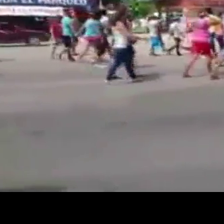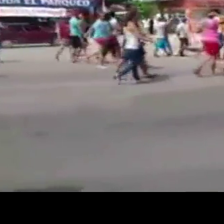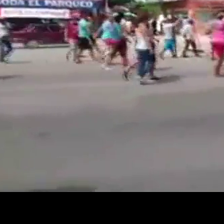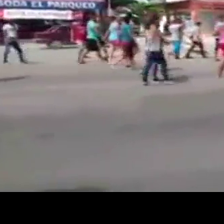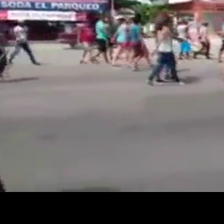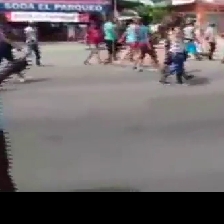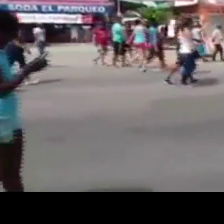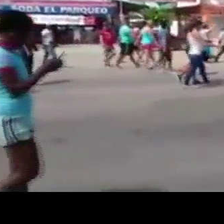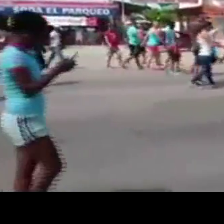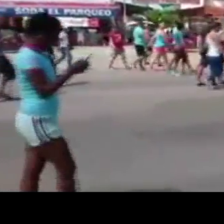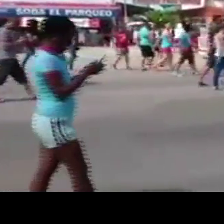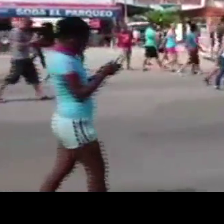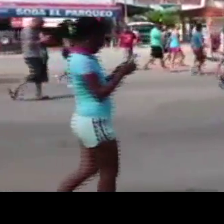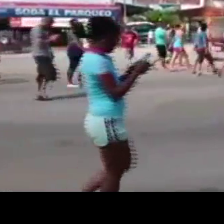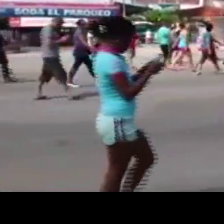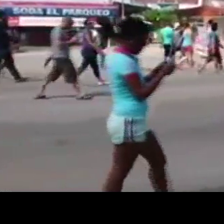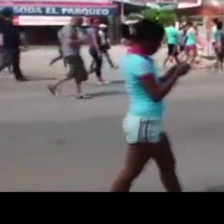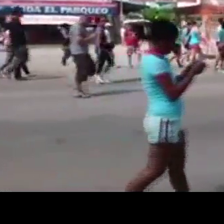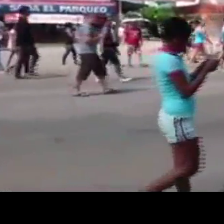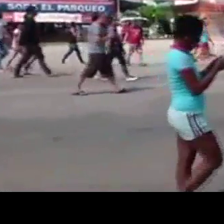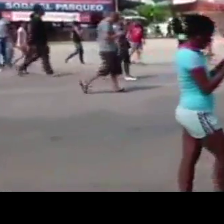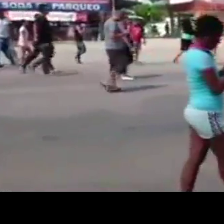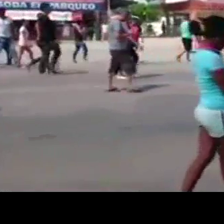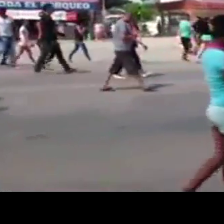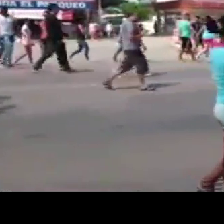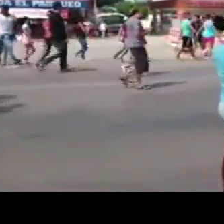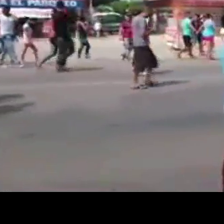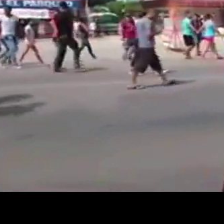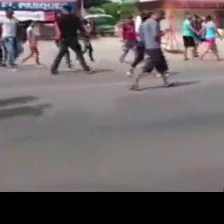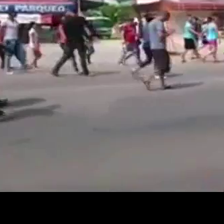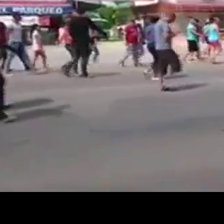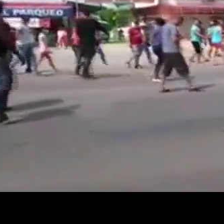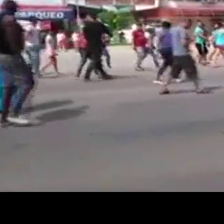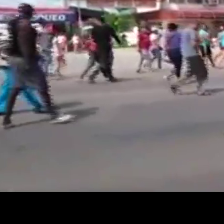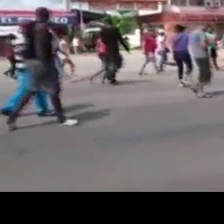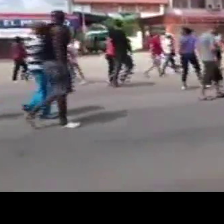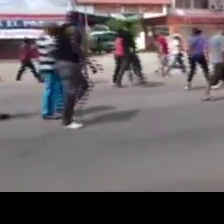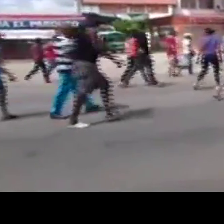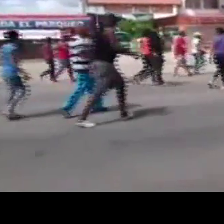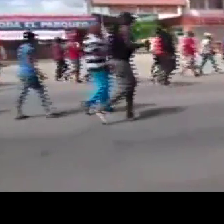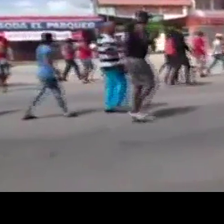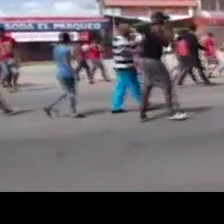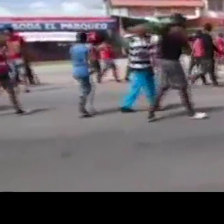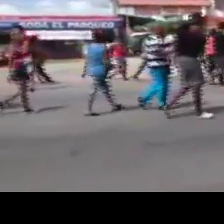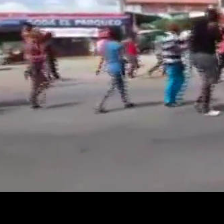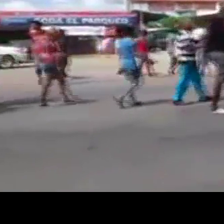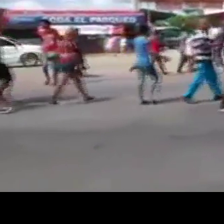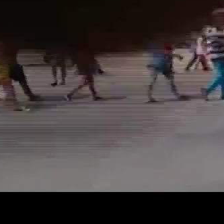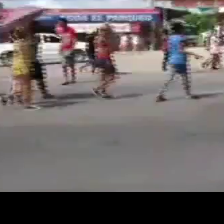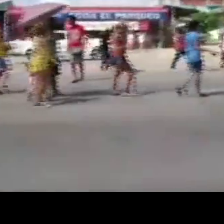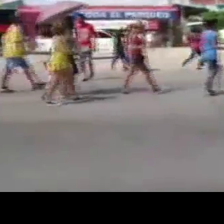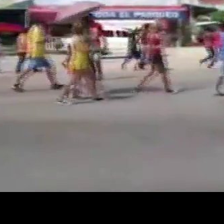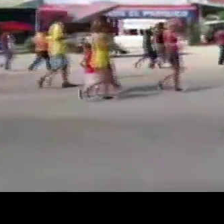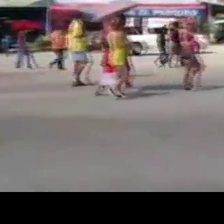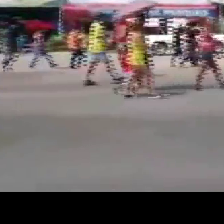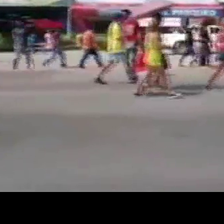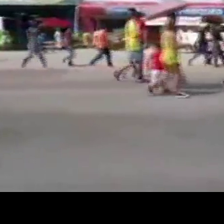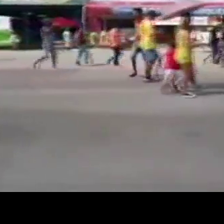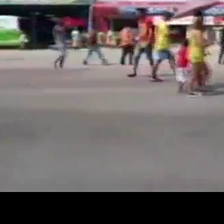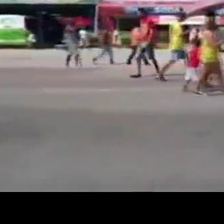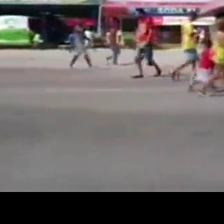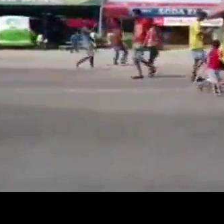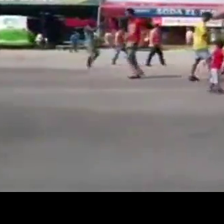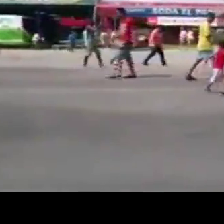deportación. Al tratarse de un trámite más rápido, se procede a devolverlos a Panamá, que es de donde proceden en el momento, y no a Cuba, pues eso conllevaría un